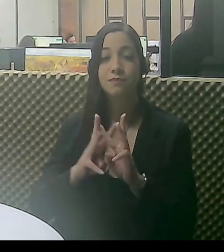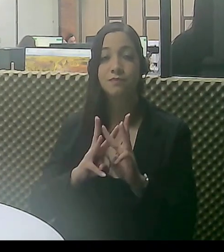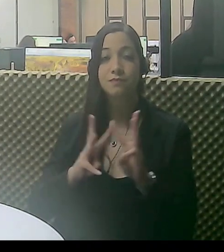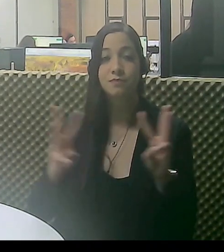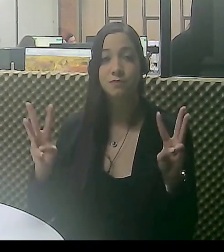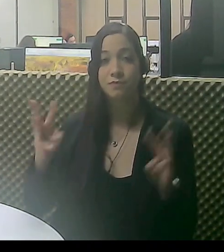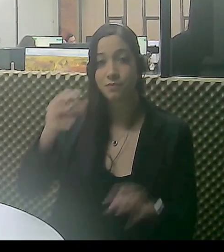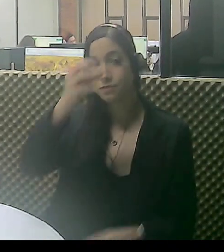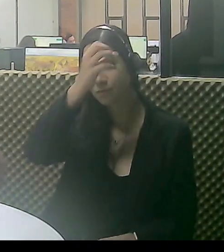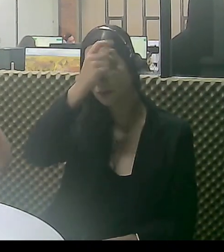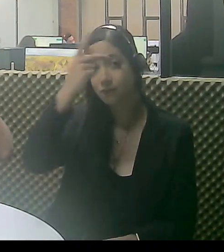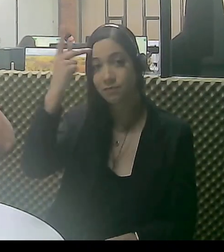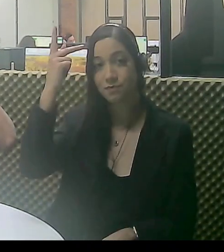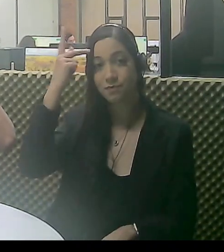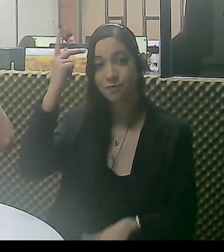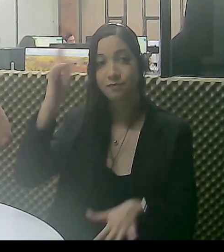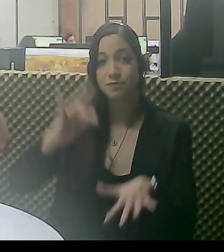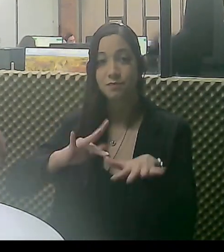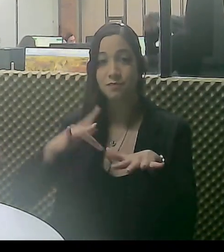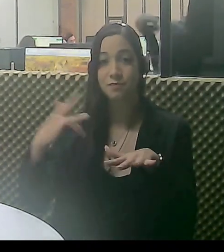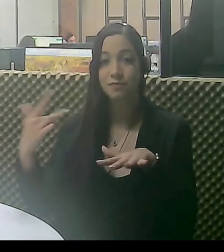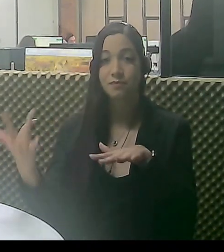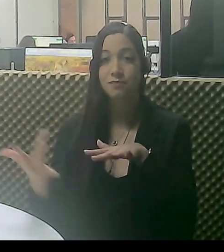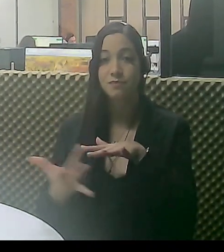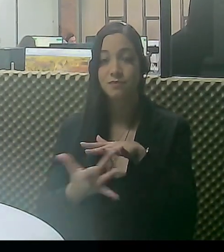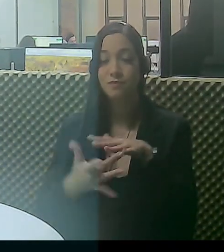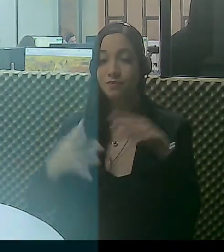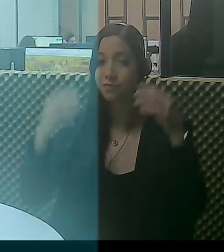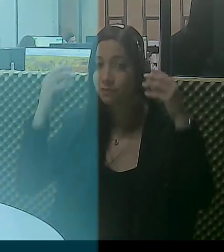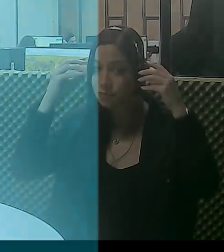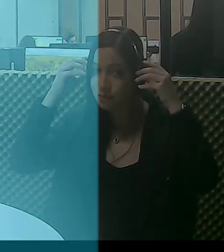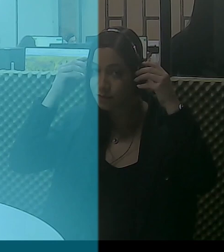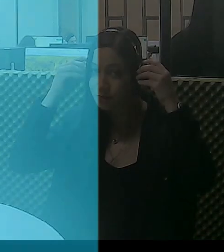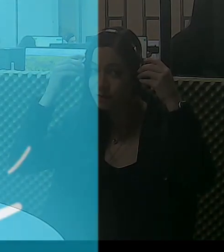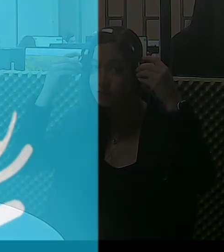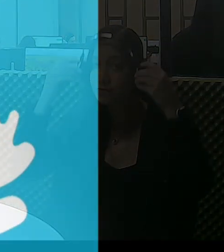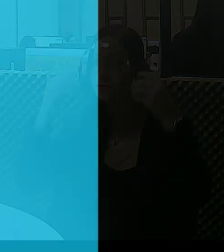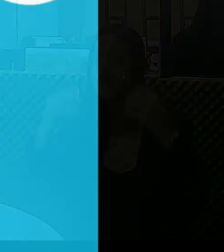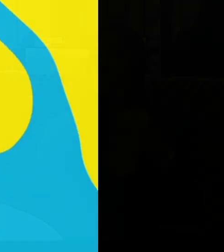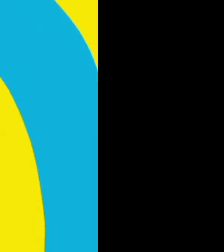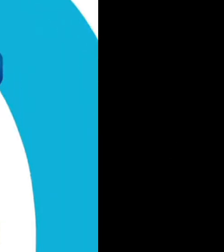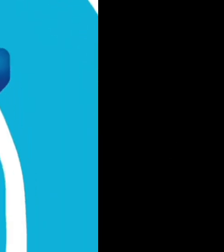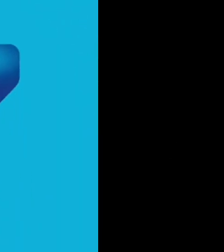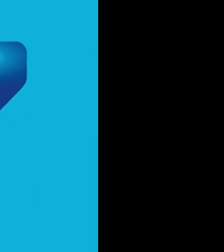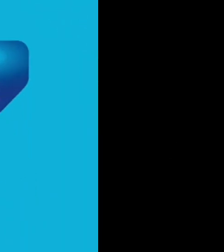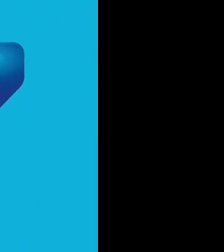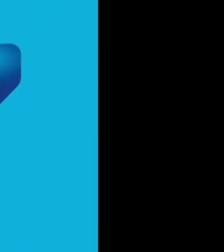Continue conosco no portal da Prefeitura e nas redes sociais.